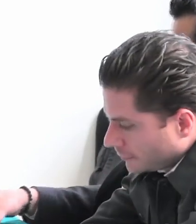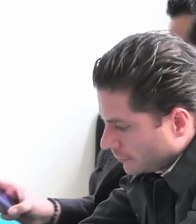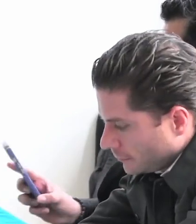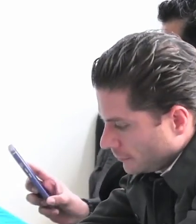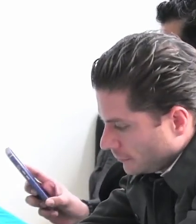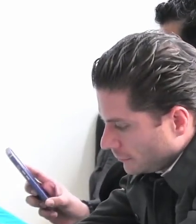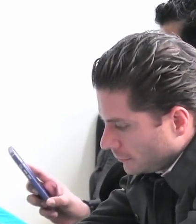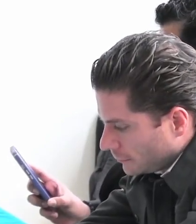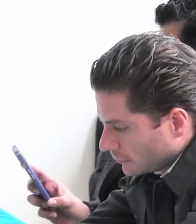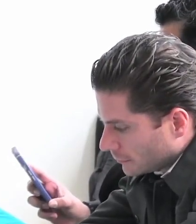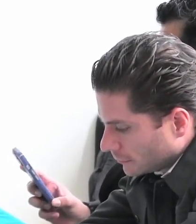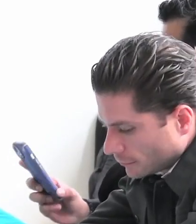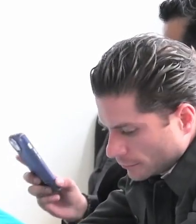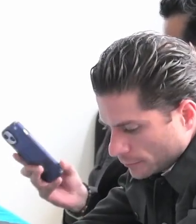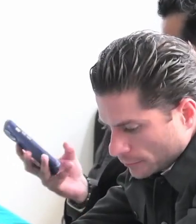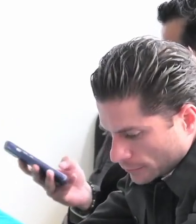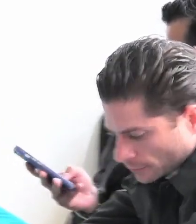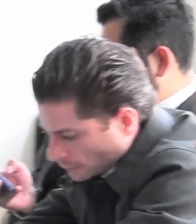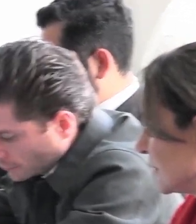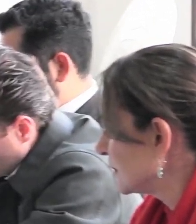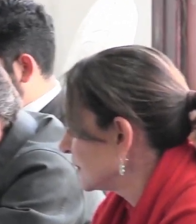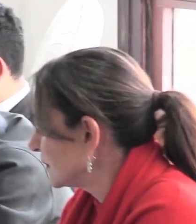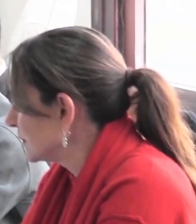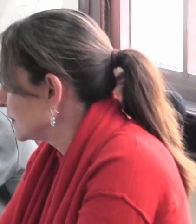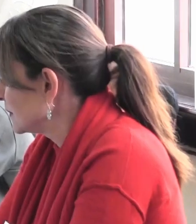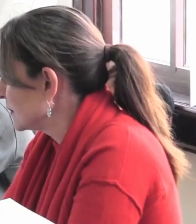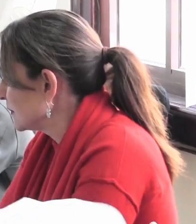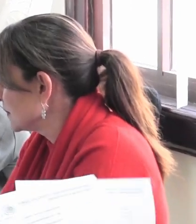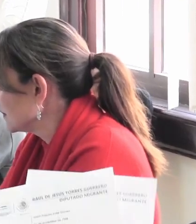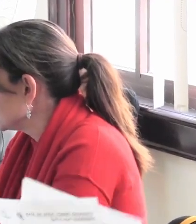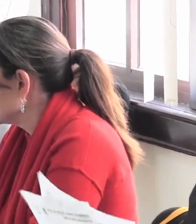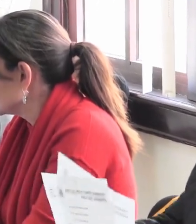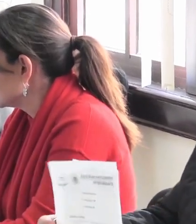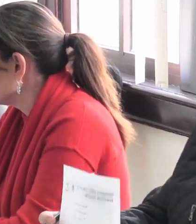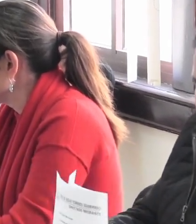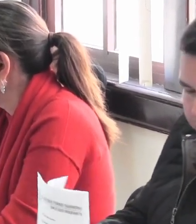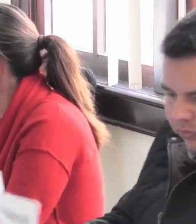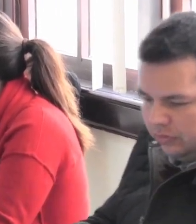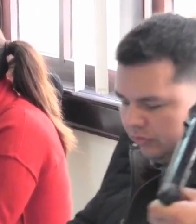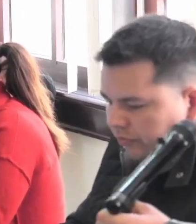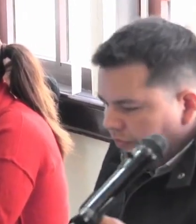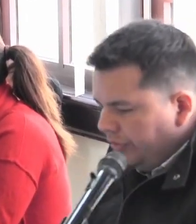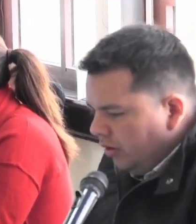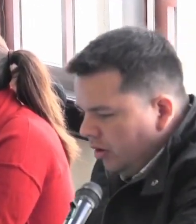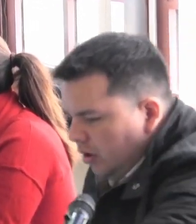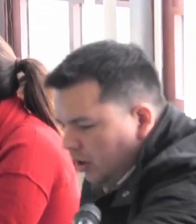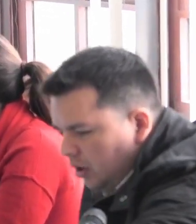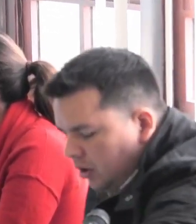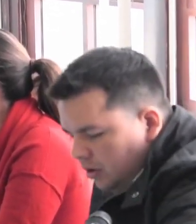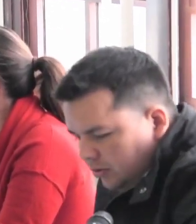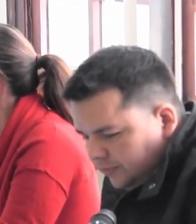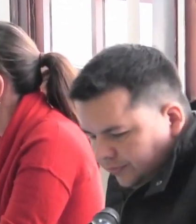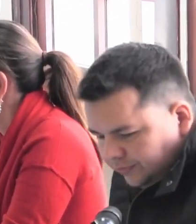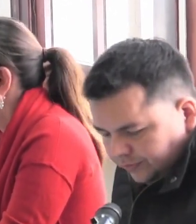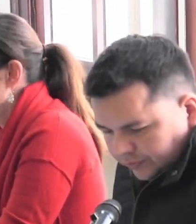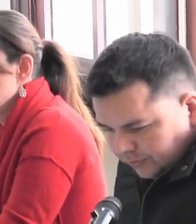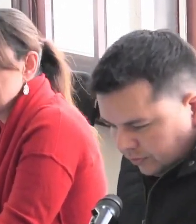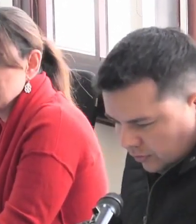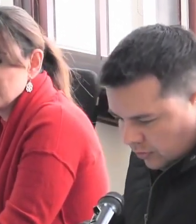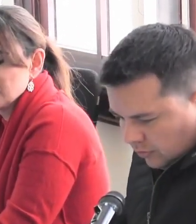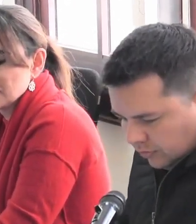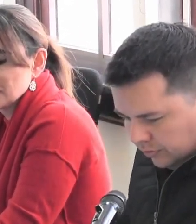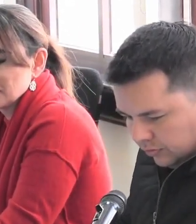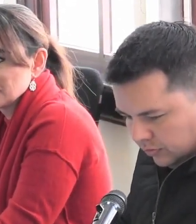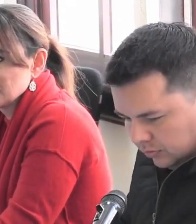Gracias, diputado. Ahora continúa en el uso de la palabra, hasta por 5 minutos, el diputado